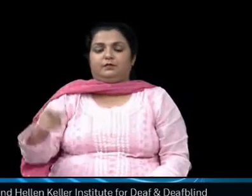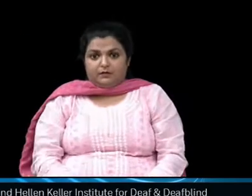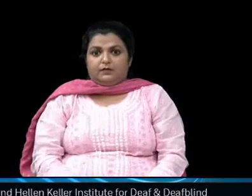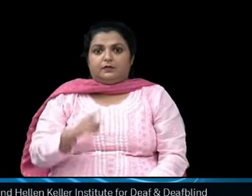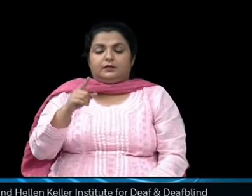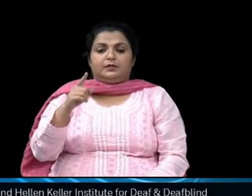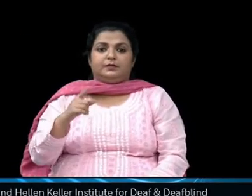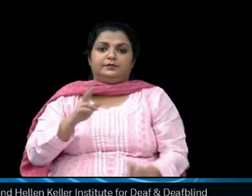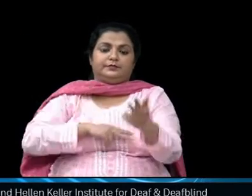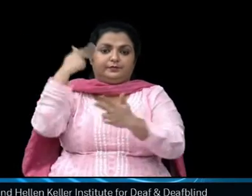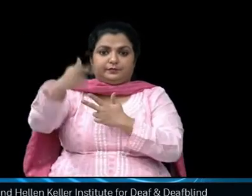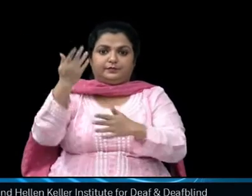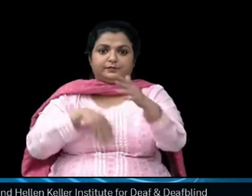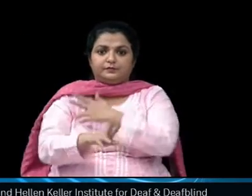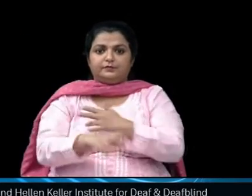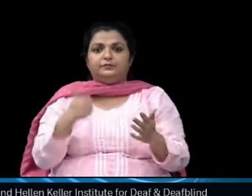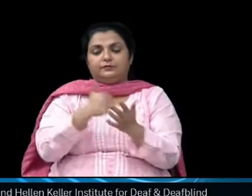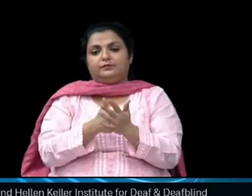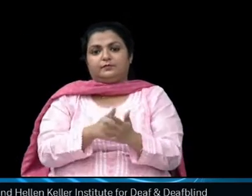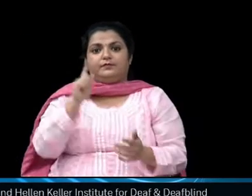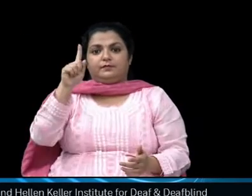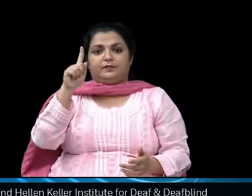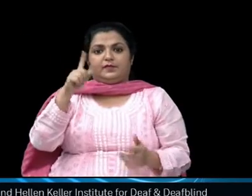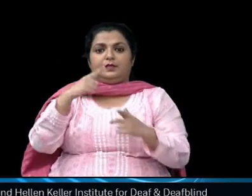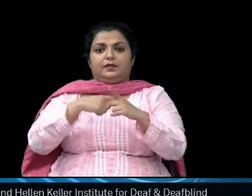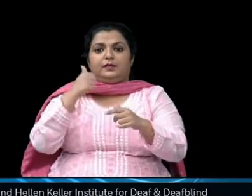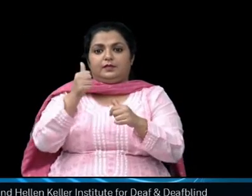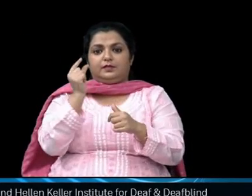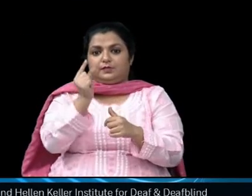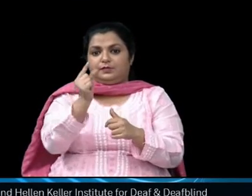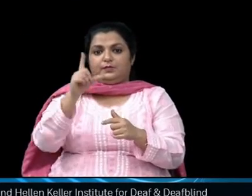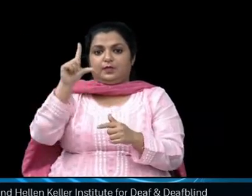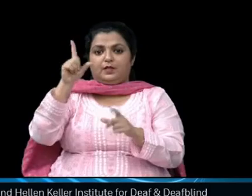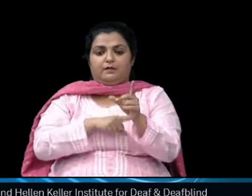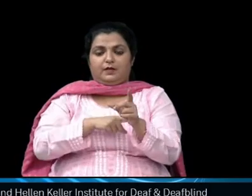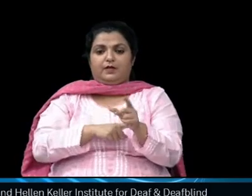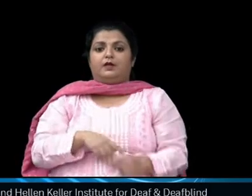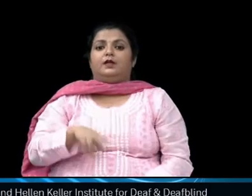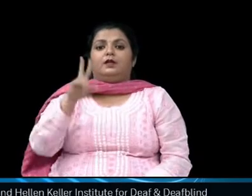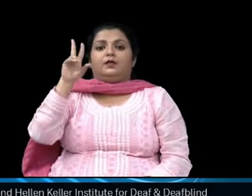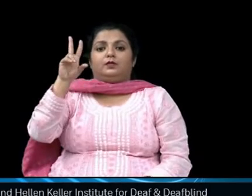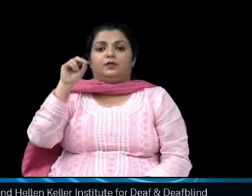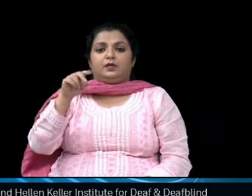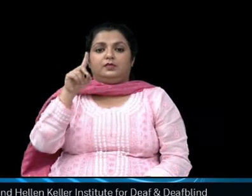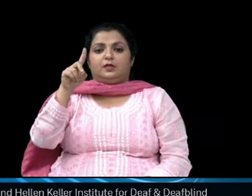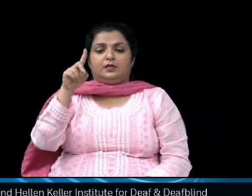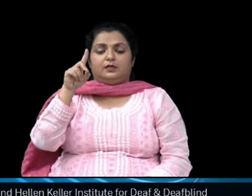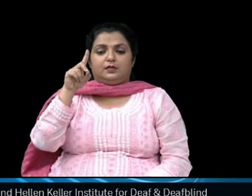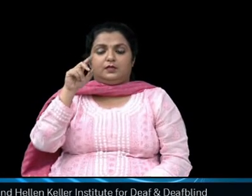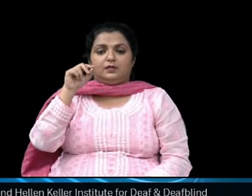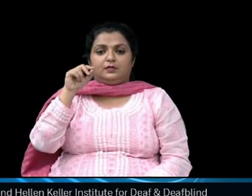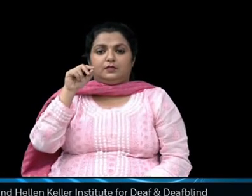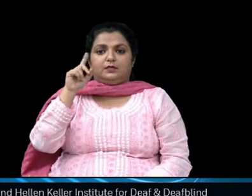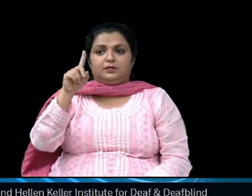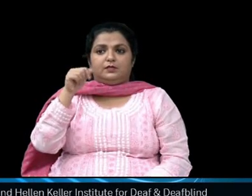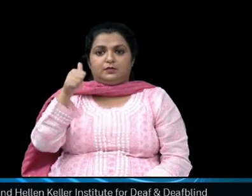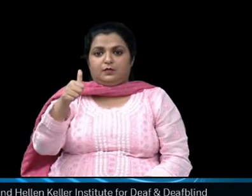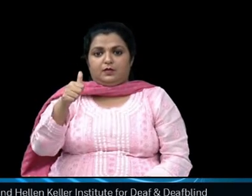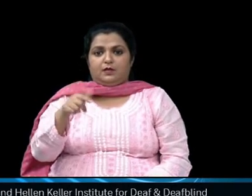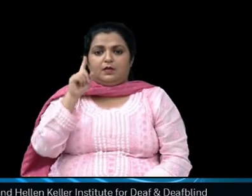लोग सभागा चा बरावर या उद्धिश्टां चा पुहेजार पाच कोटी त्रेचालिस लक्षी ओड़ी विक्रमी बुच्छ रागोर राज्यत करने ताली सलगर